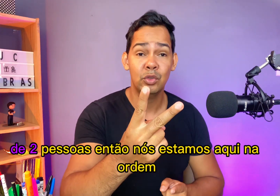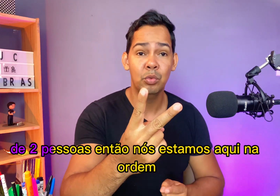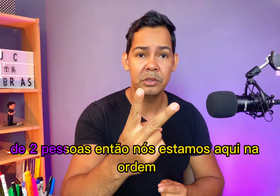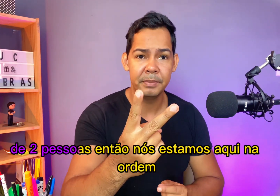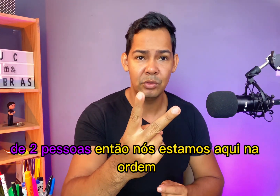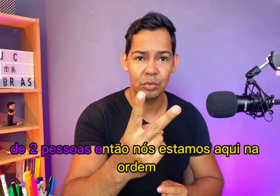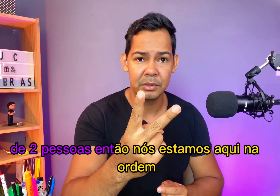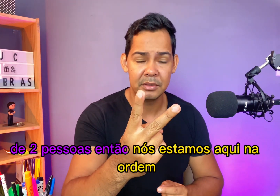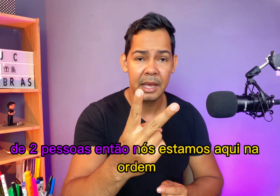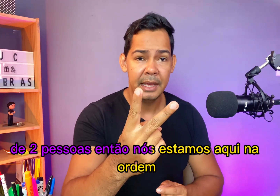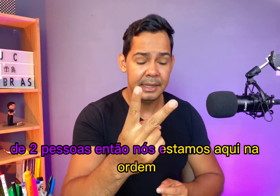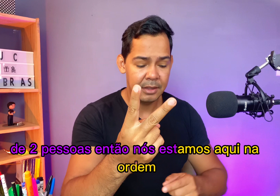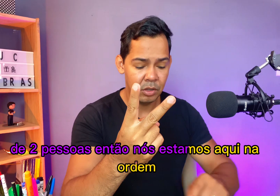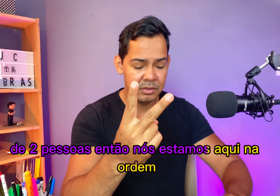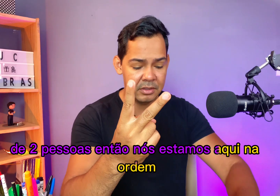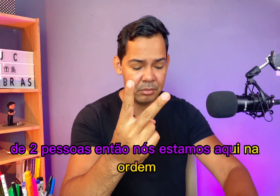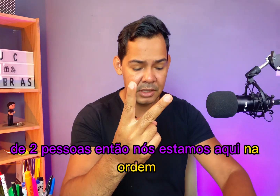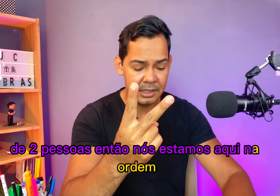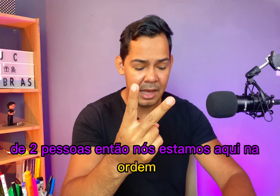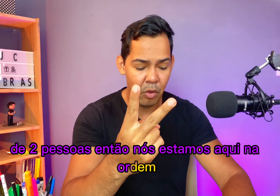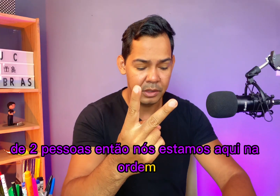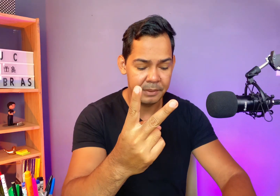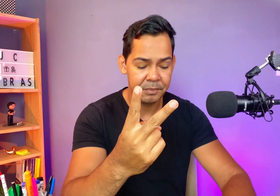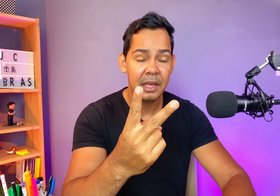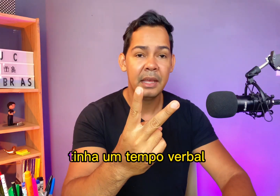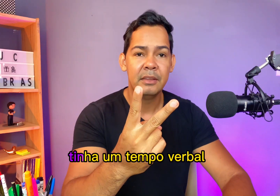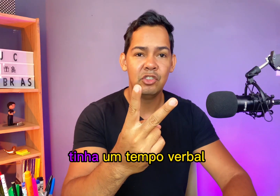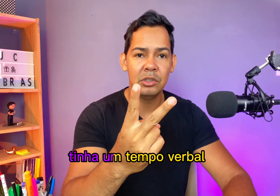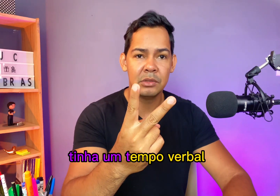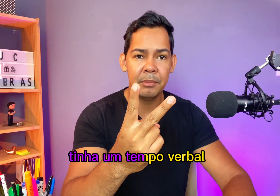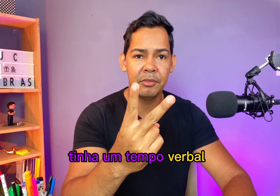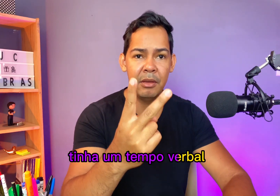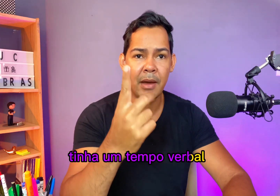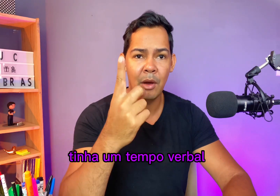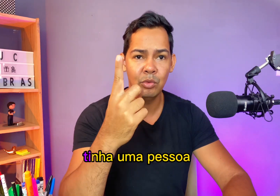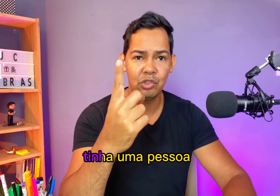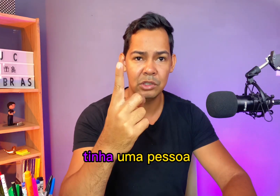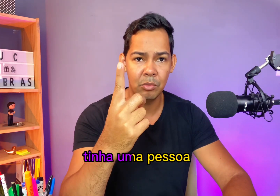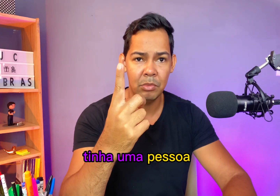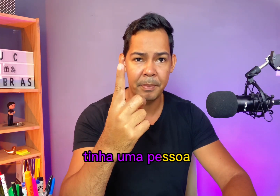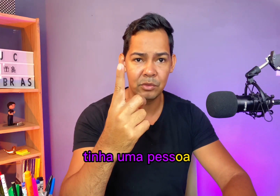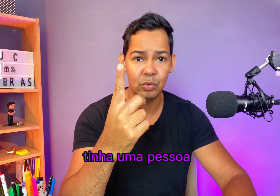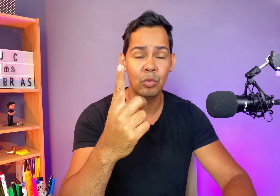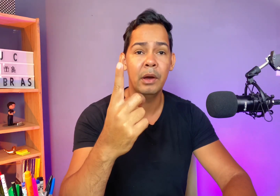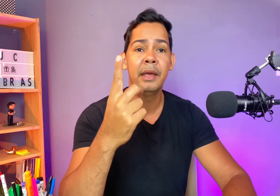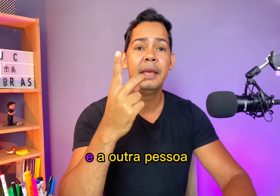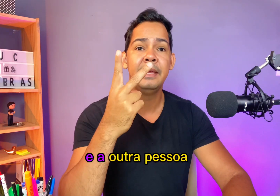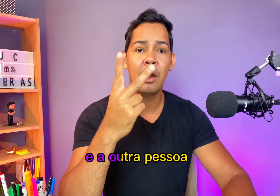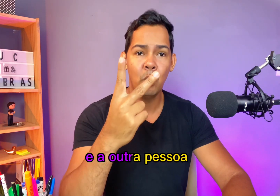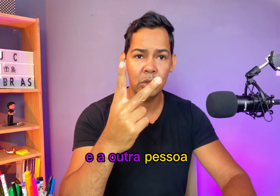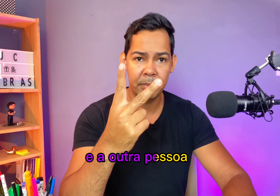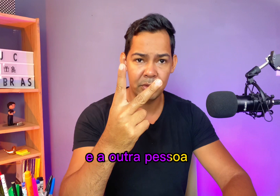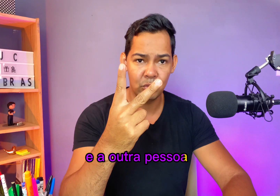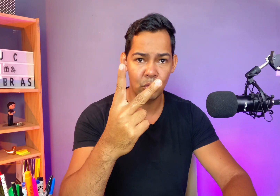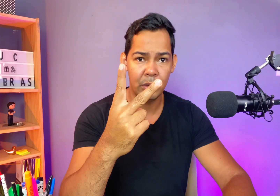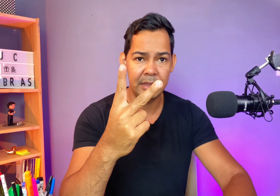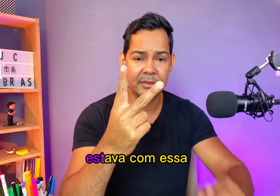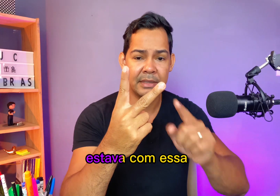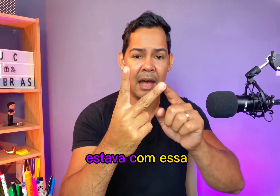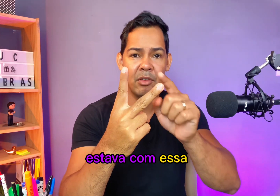duas pessoas. Então nós estamos aqui na ordem. Tinha um tempo verbal, tinha uma pessoa e a outra pessoa estava com